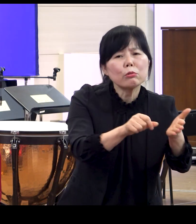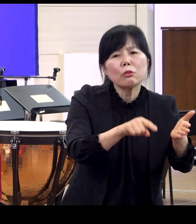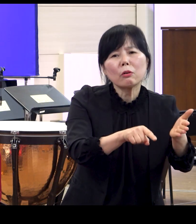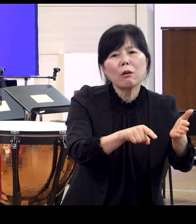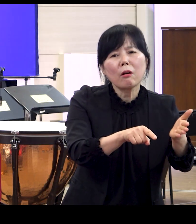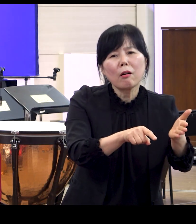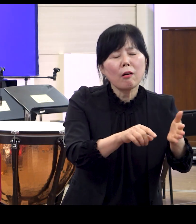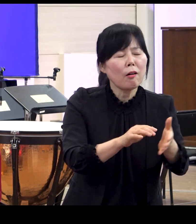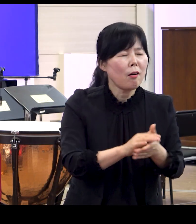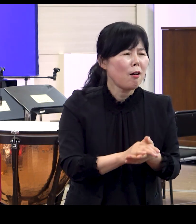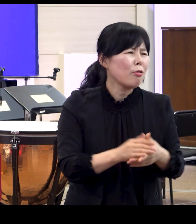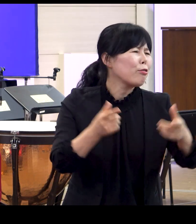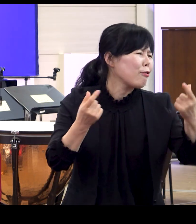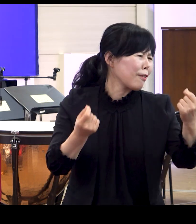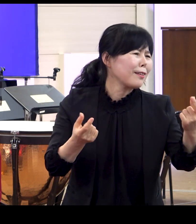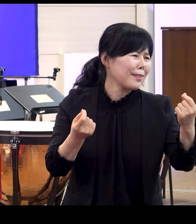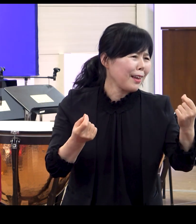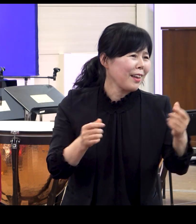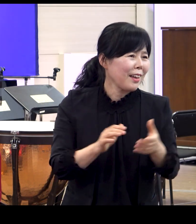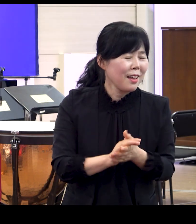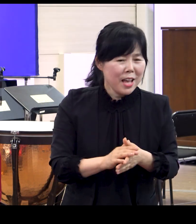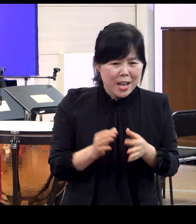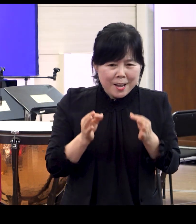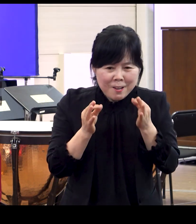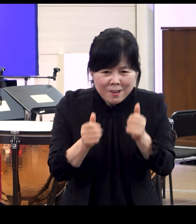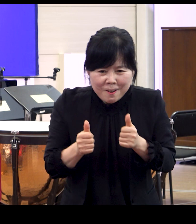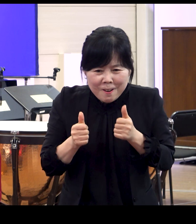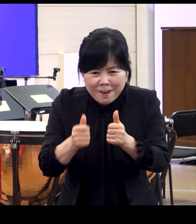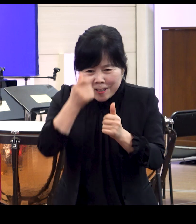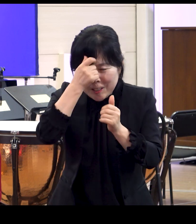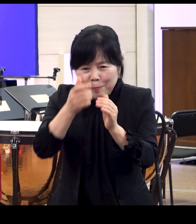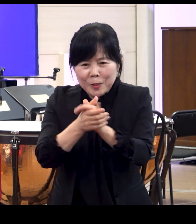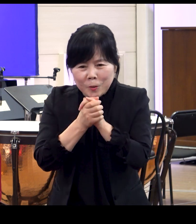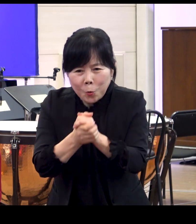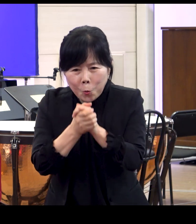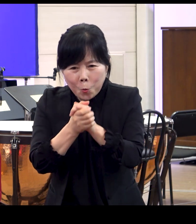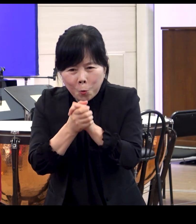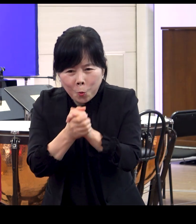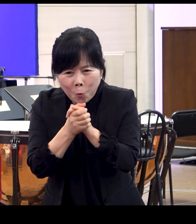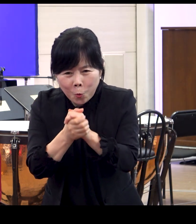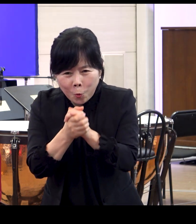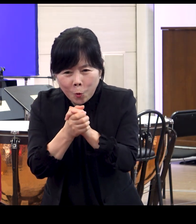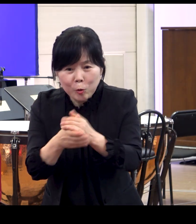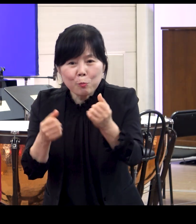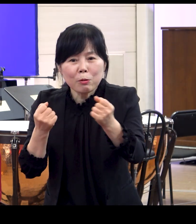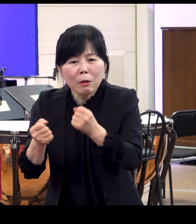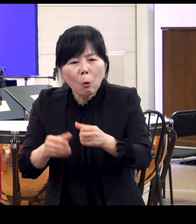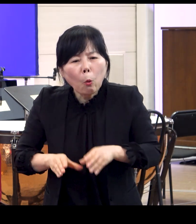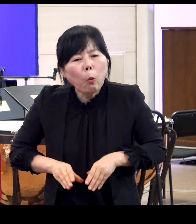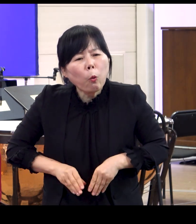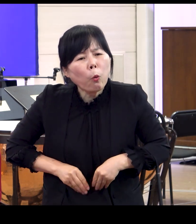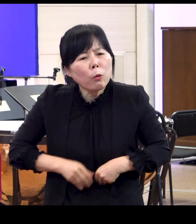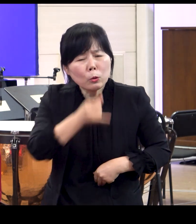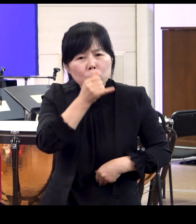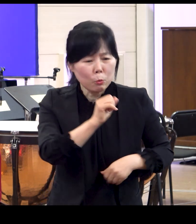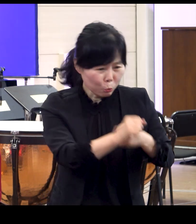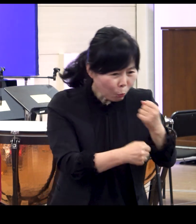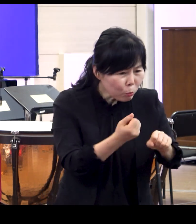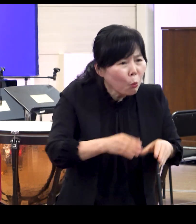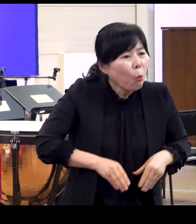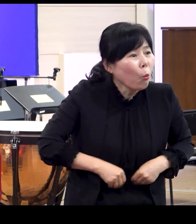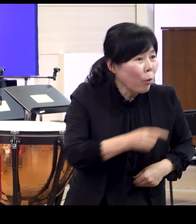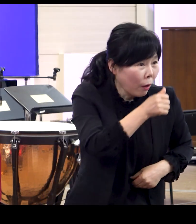없어요. 예, 아무리 기도 열심히 하는 사람도 때 되면 먹어야 합니다. 배가 고픈 거예요.